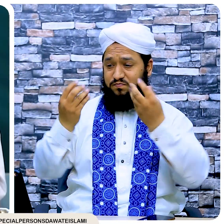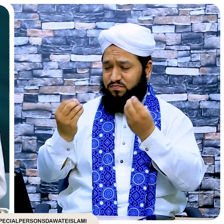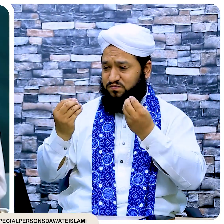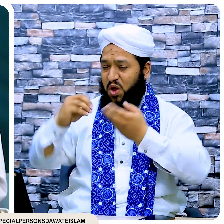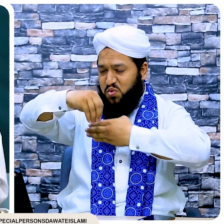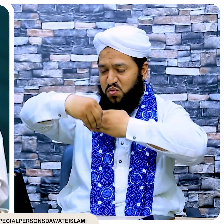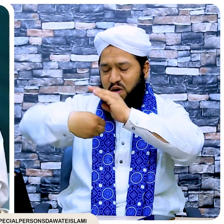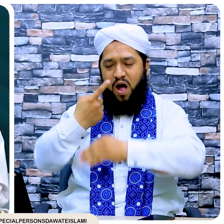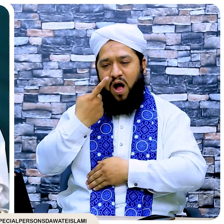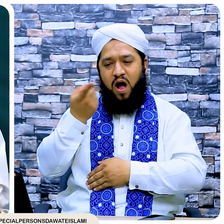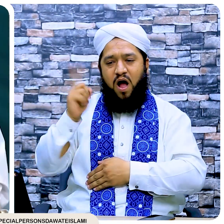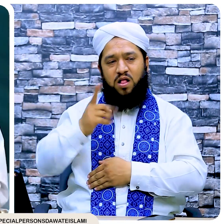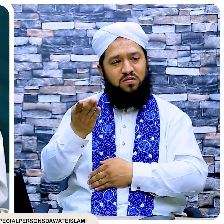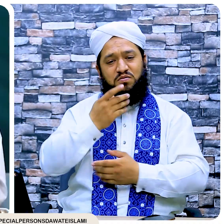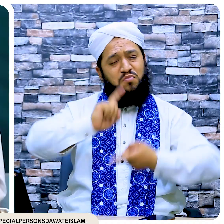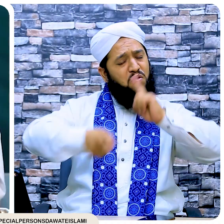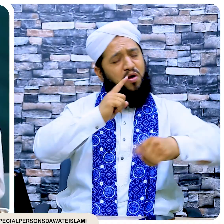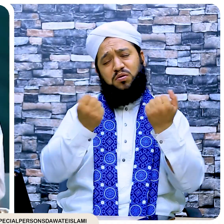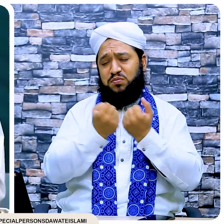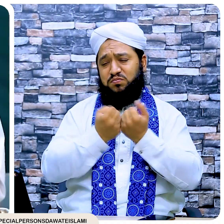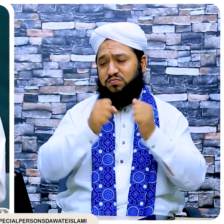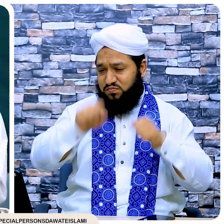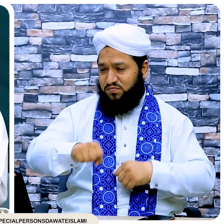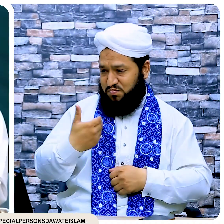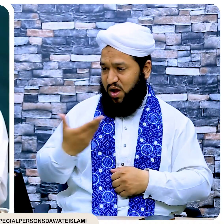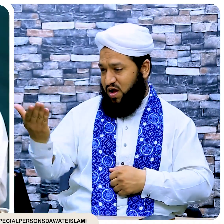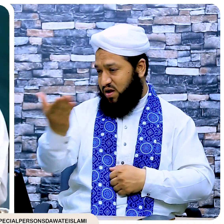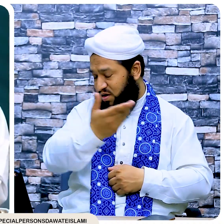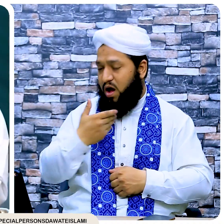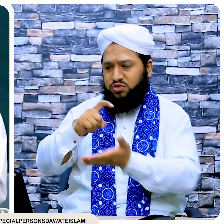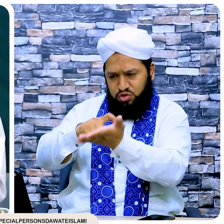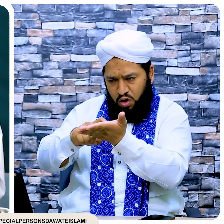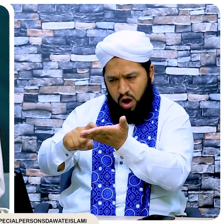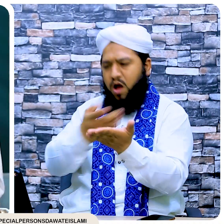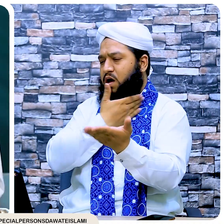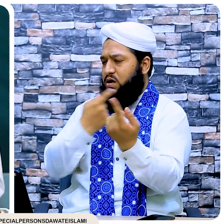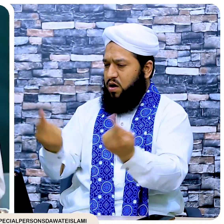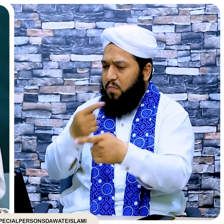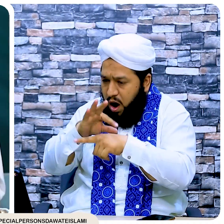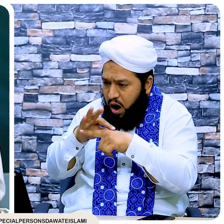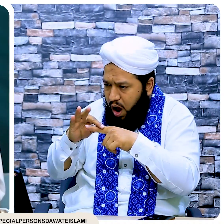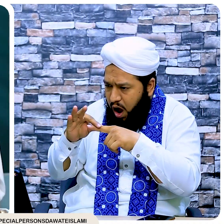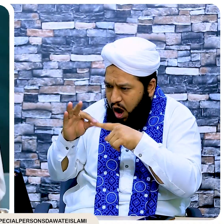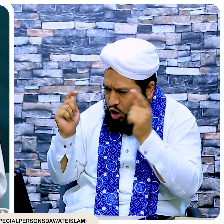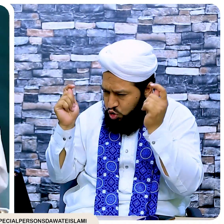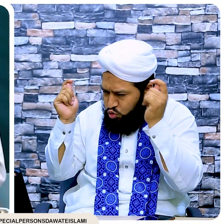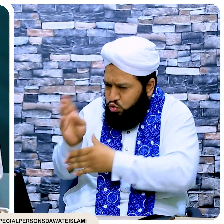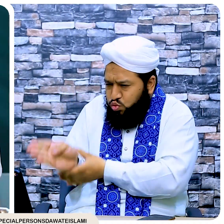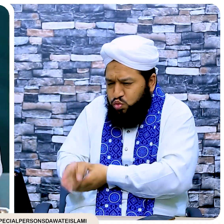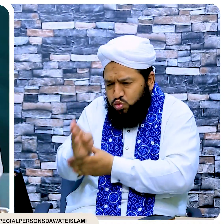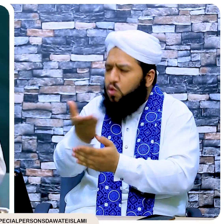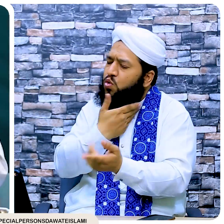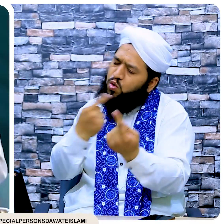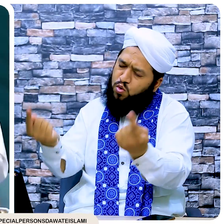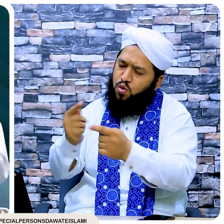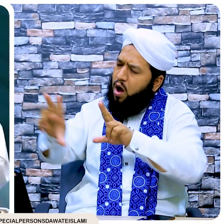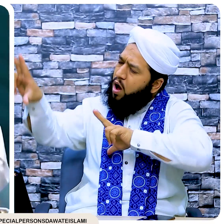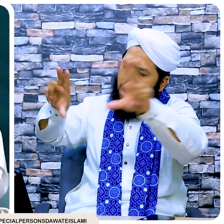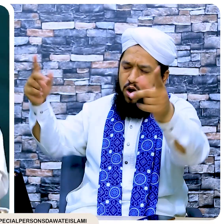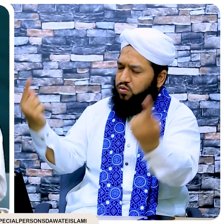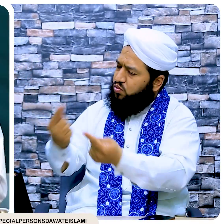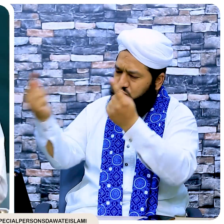تھے، صبح ہمیں دشمنوں سے لڑنا ہے، میں نے اپنی خوشی سے تم سب کو پرمیشن دے دی ہے کہ ابھی رات باقی ہے، جہاں جگہ